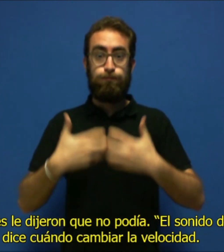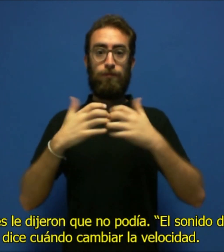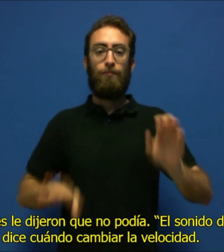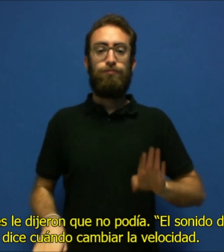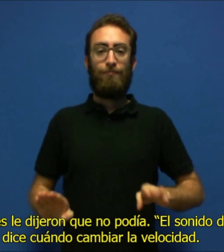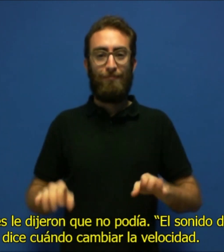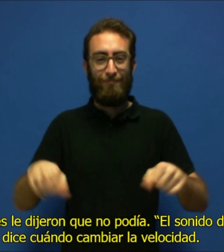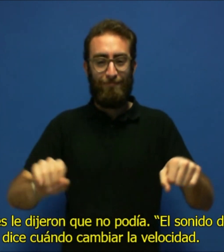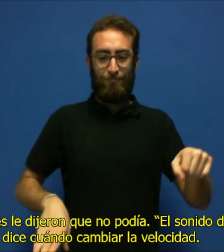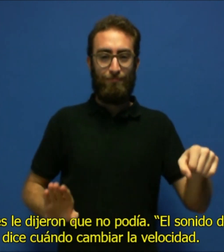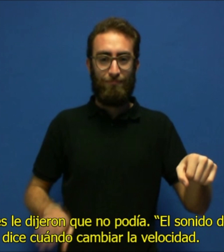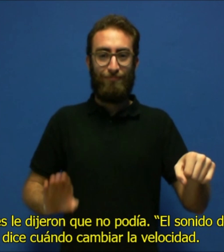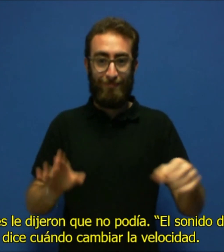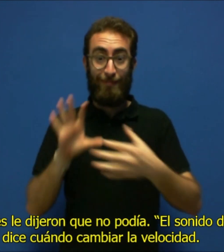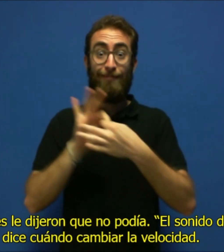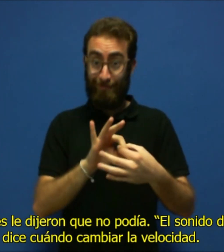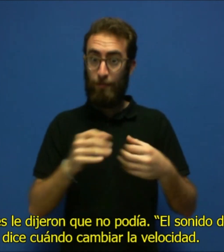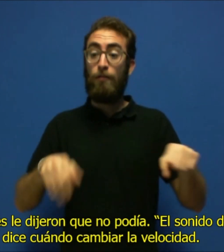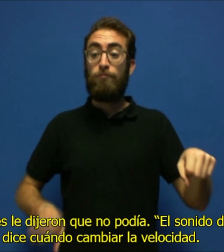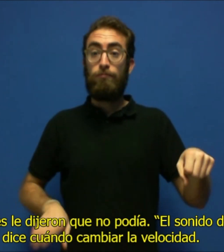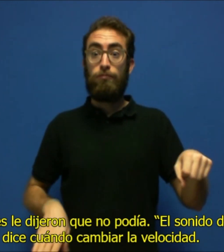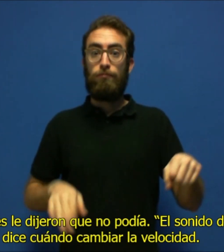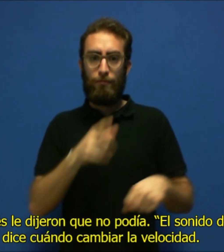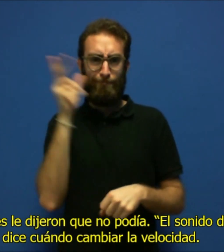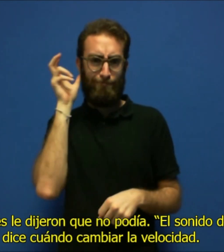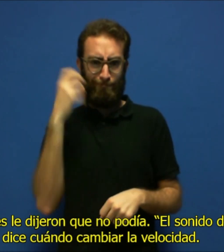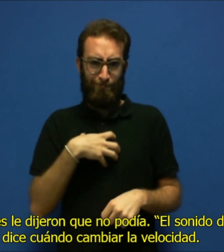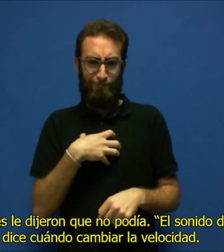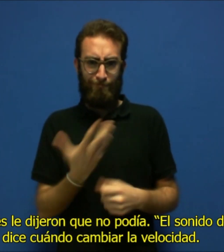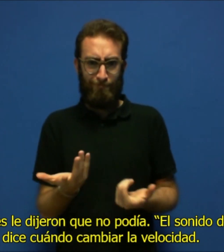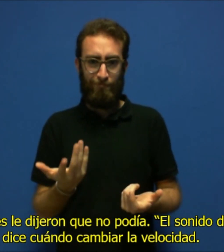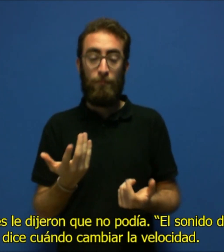el sonido del motor te dice cuándo cambiar de velocidad